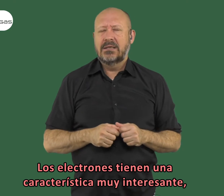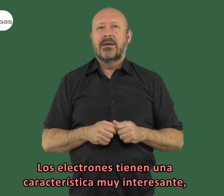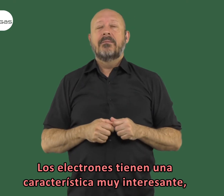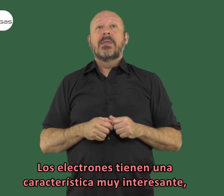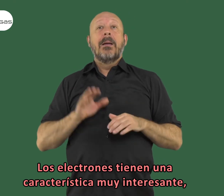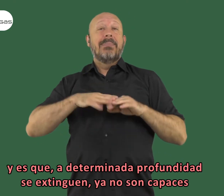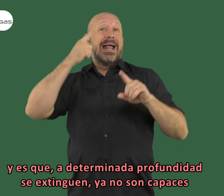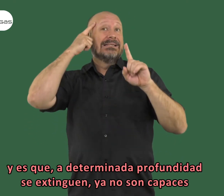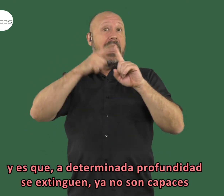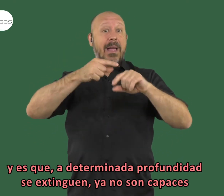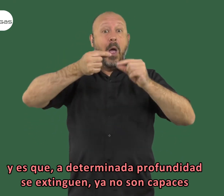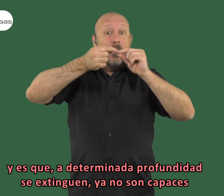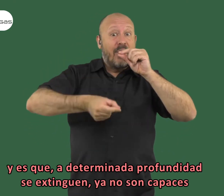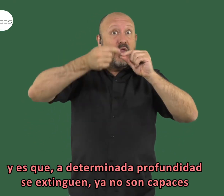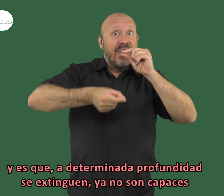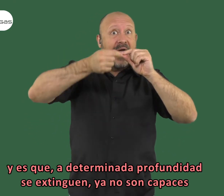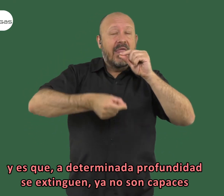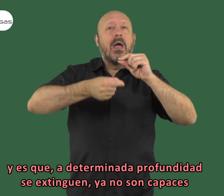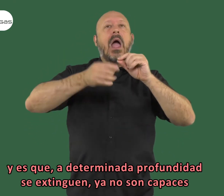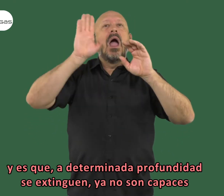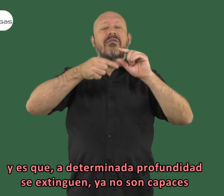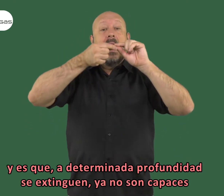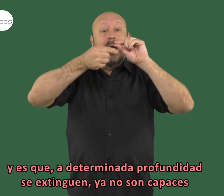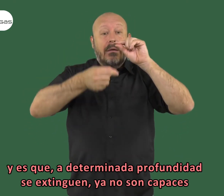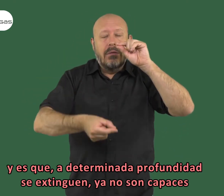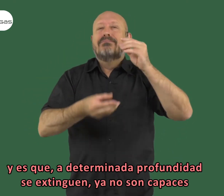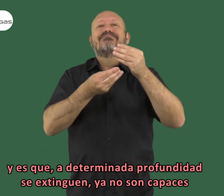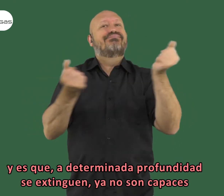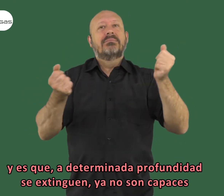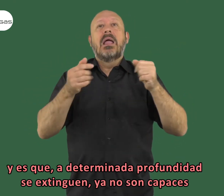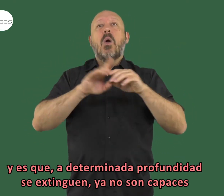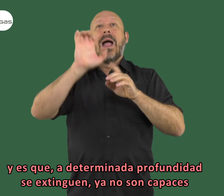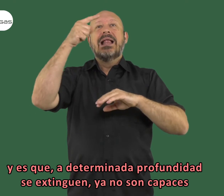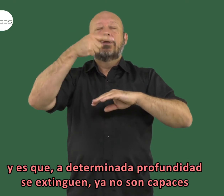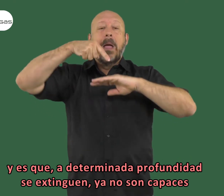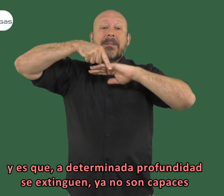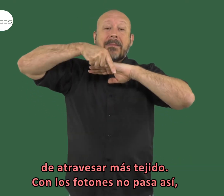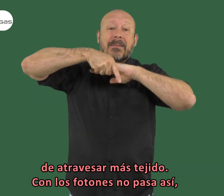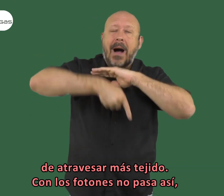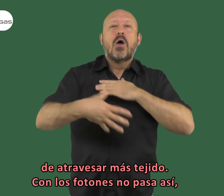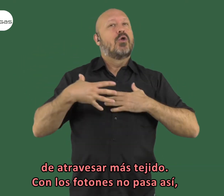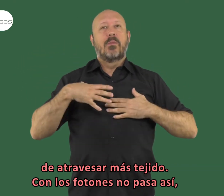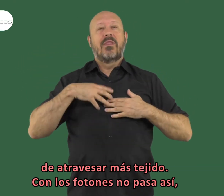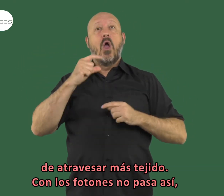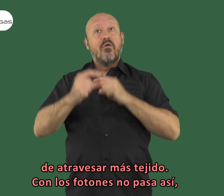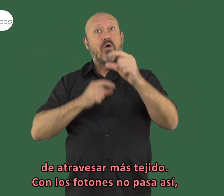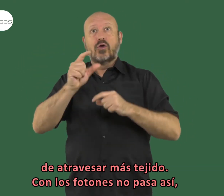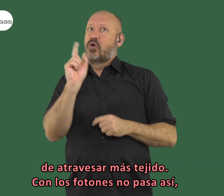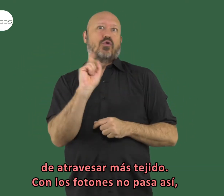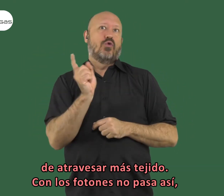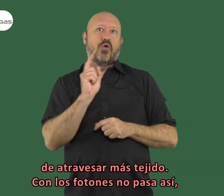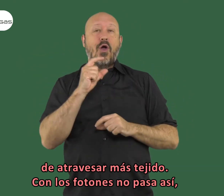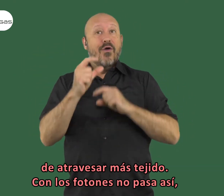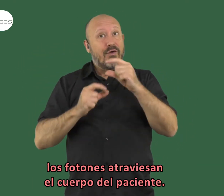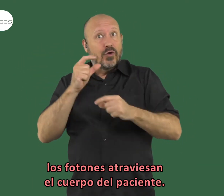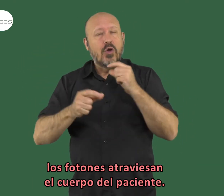muy interesante y es que a determinada profundidad se extinguen, ya no son capaces de atravesar más tejido. Con los fotones